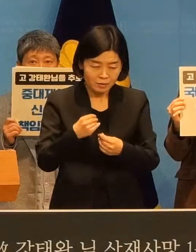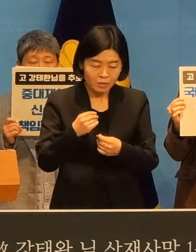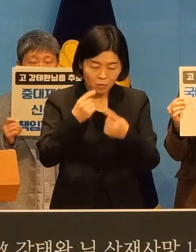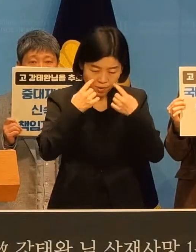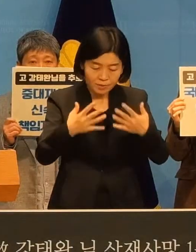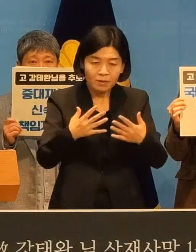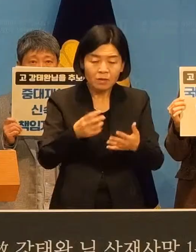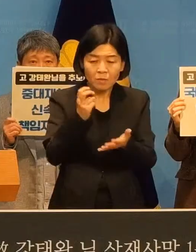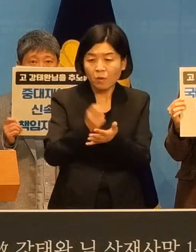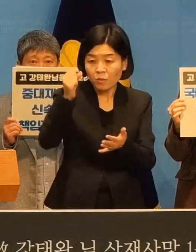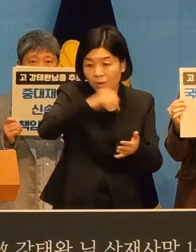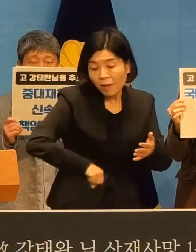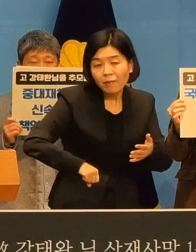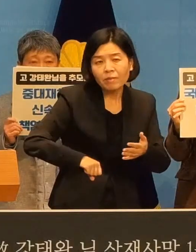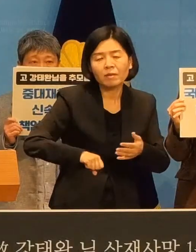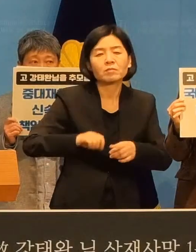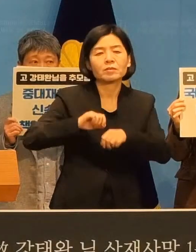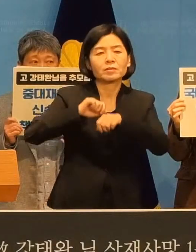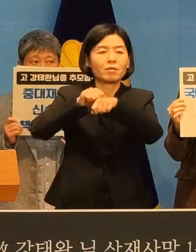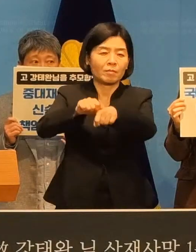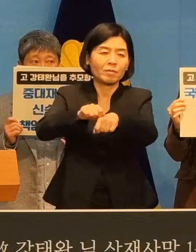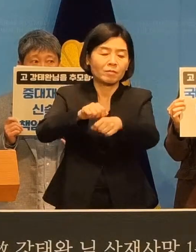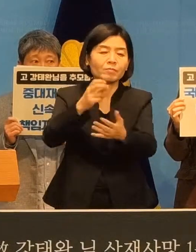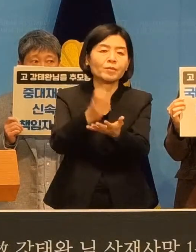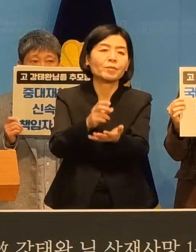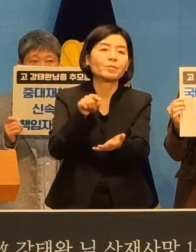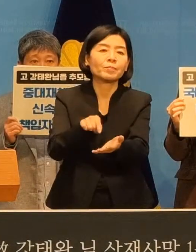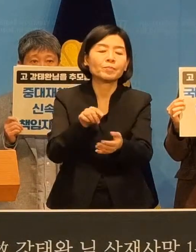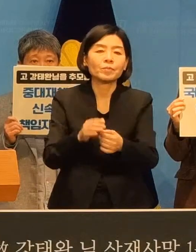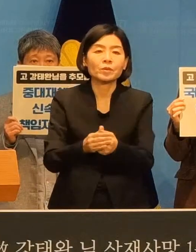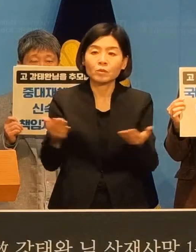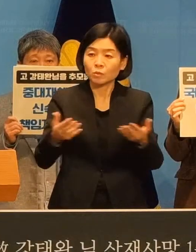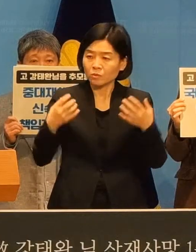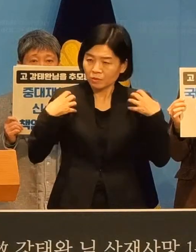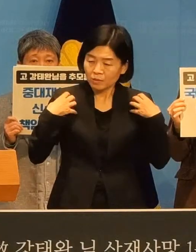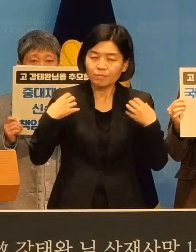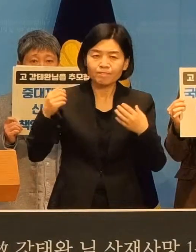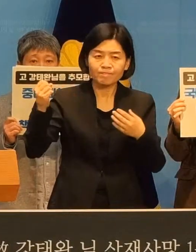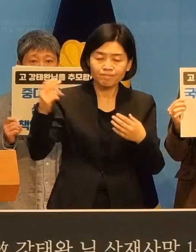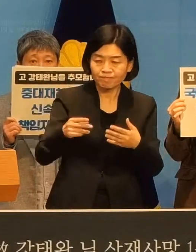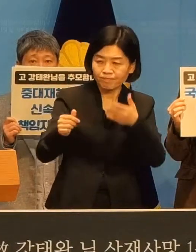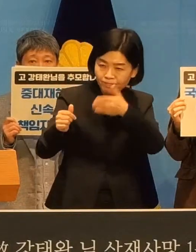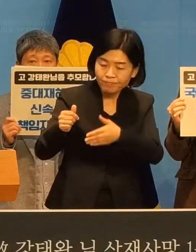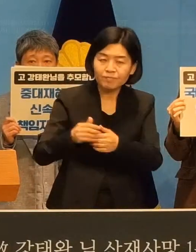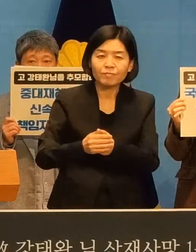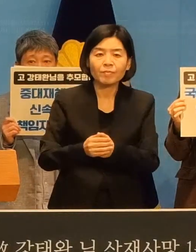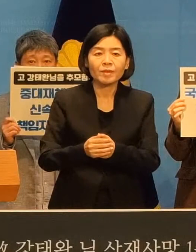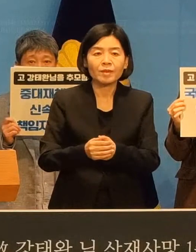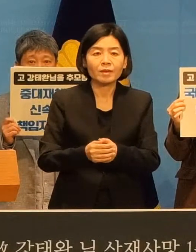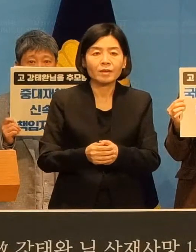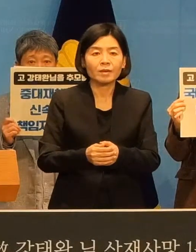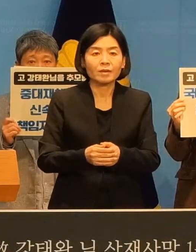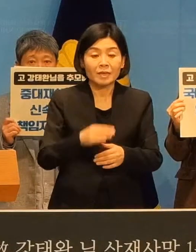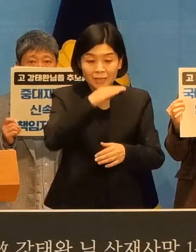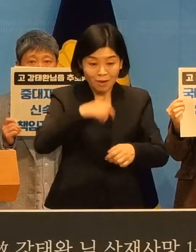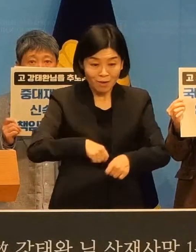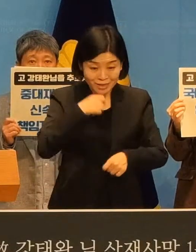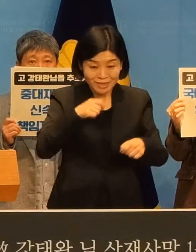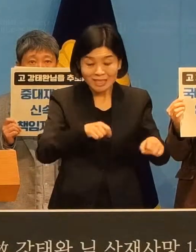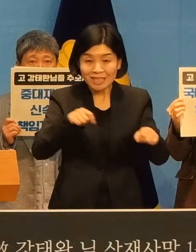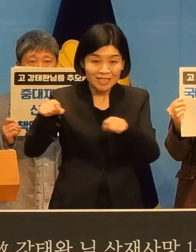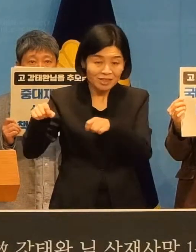엄정히 처벌하기 위해 제정된 법률입니다. 노동청에 다시 한번 요청드립니다. 지연된 정의는 정의가